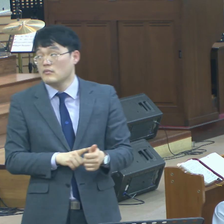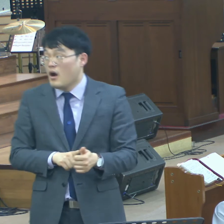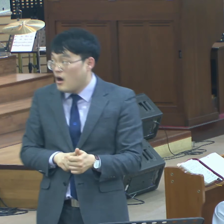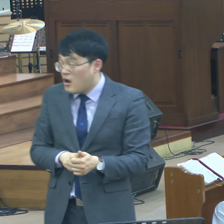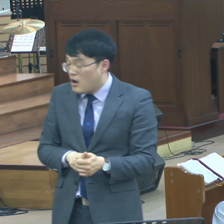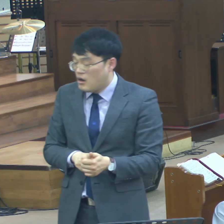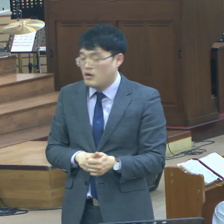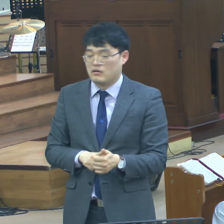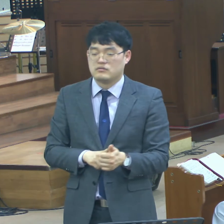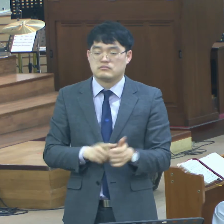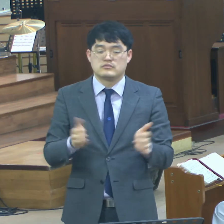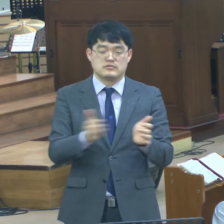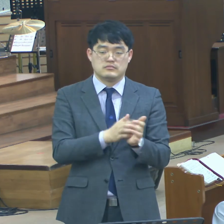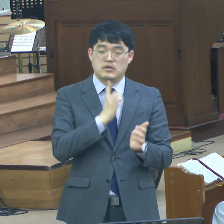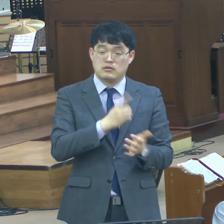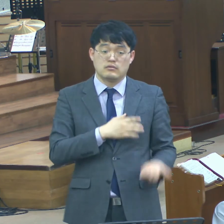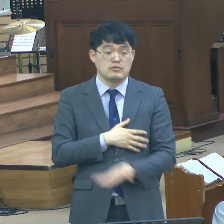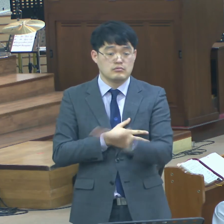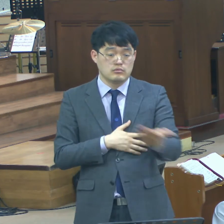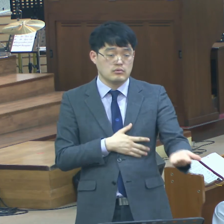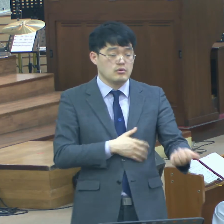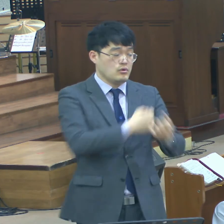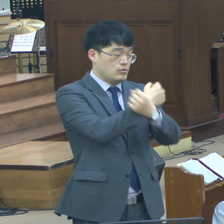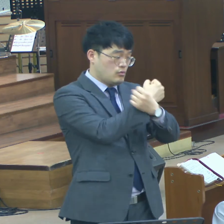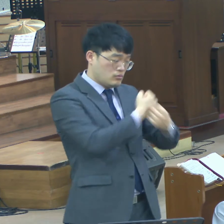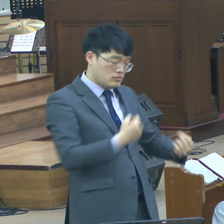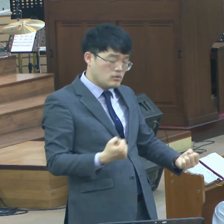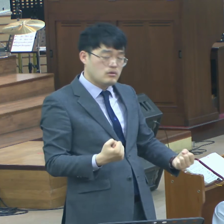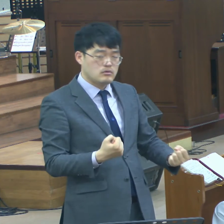여러분 용서의 문제는 굉장히 어려운 거예요.